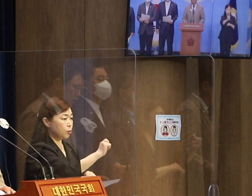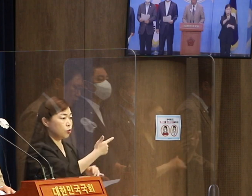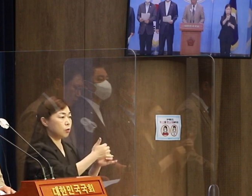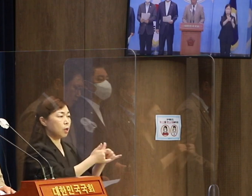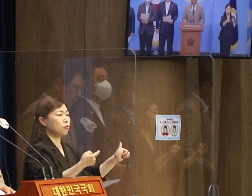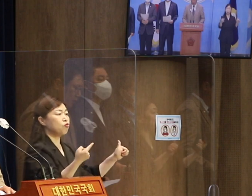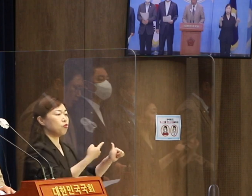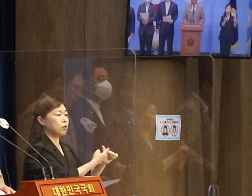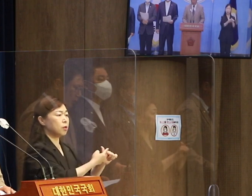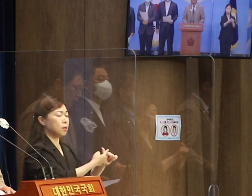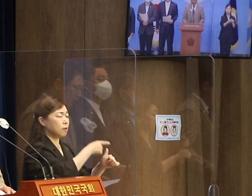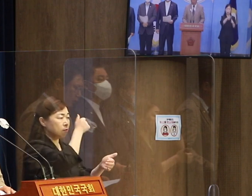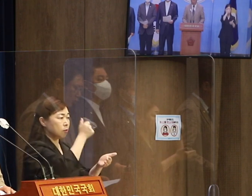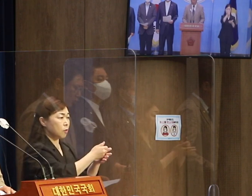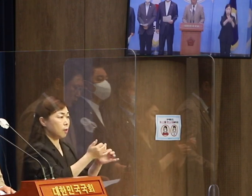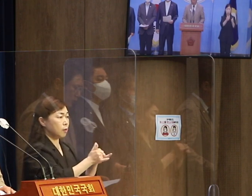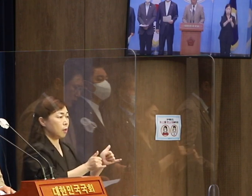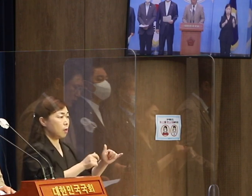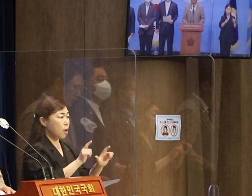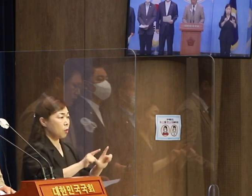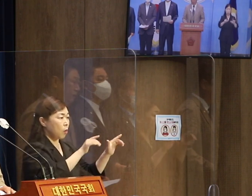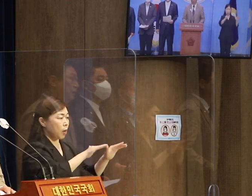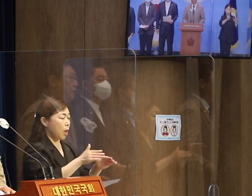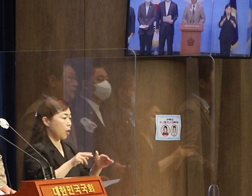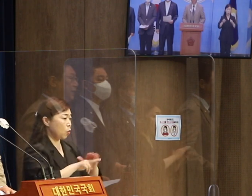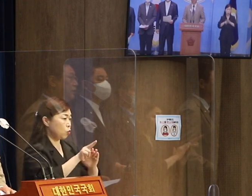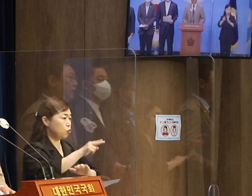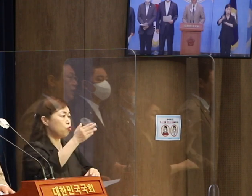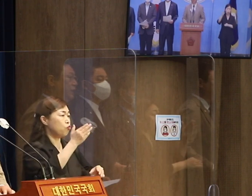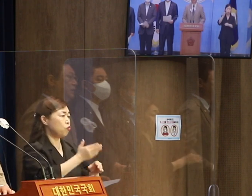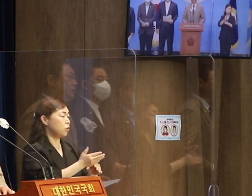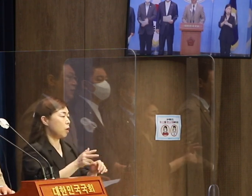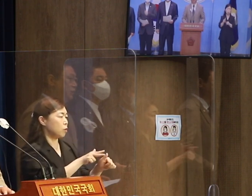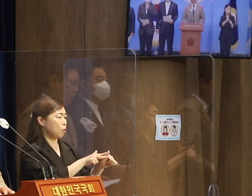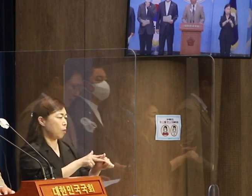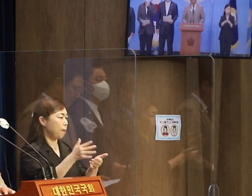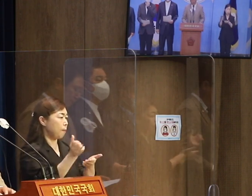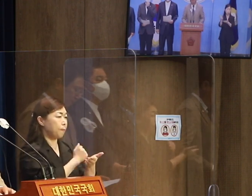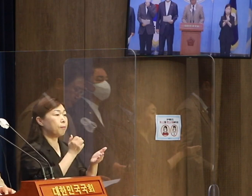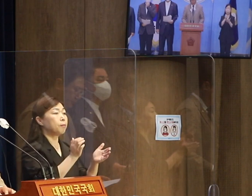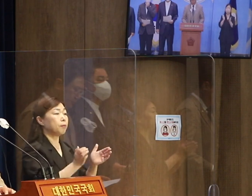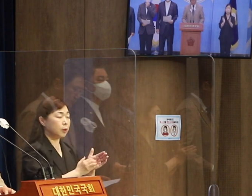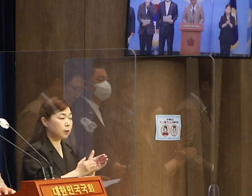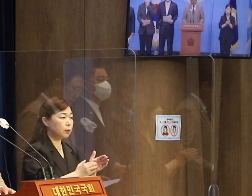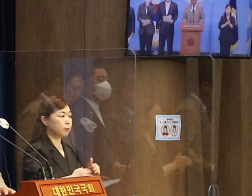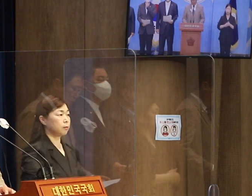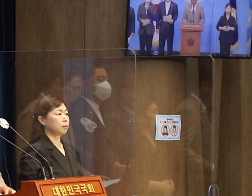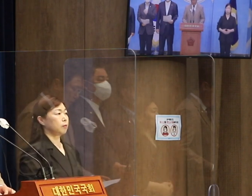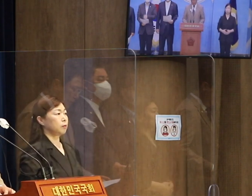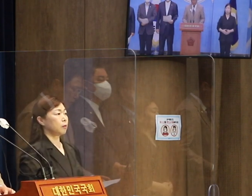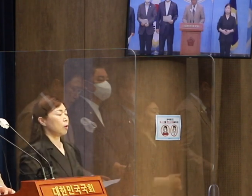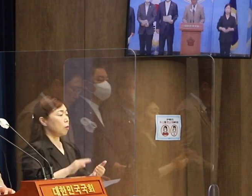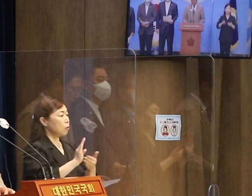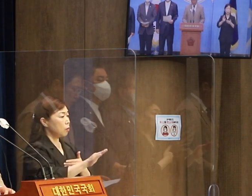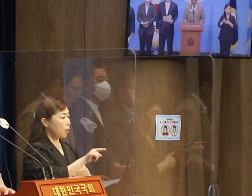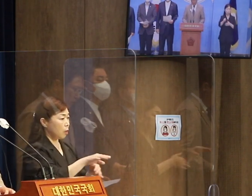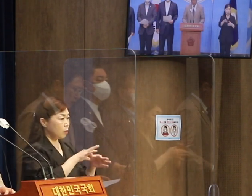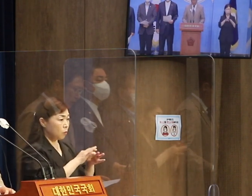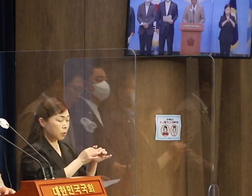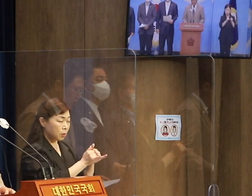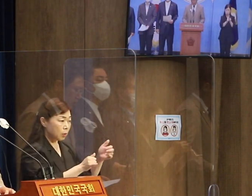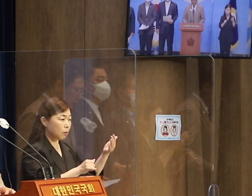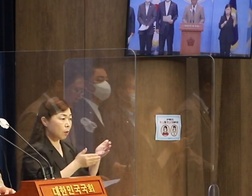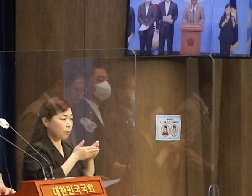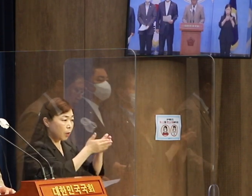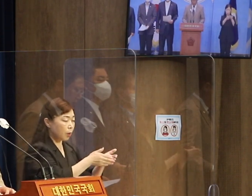죽인 흉악범이 동해에서 도주하고 있다는 것을 사전에 인지했습니다. 이후 해당 인원이